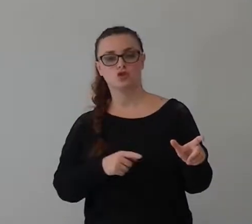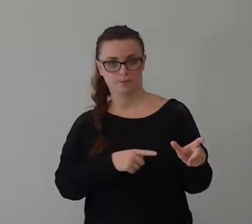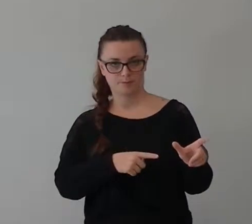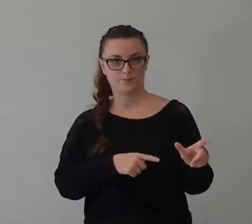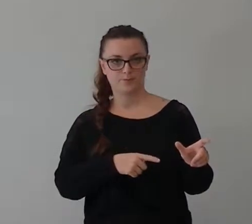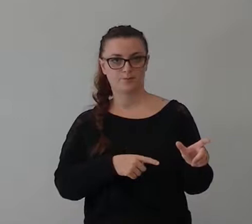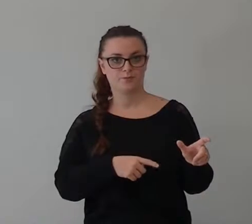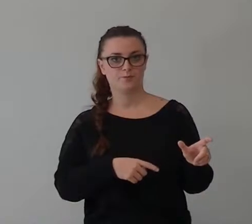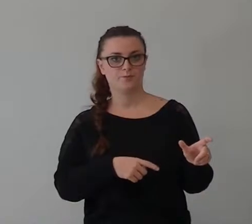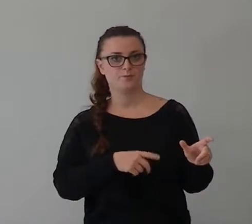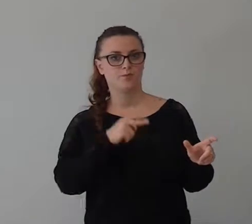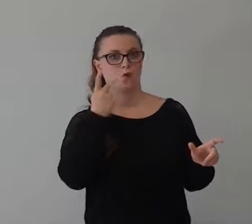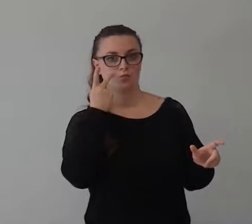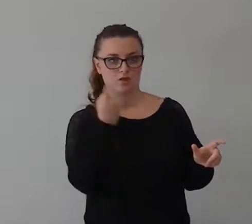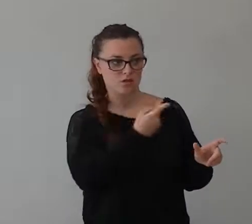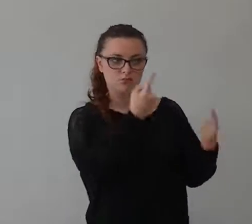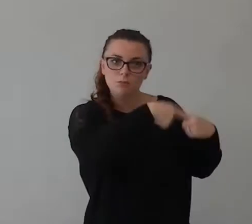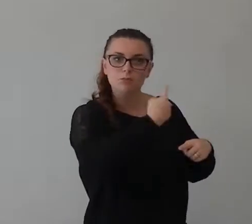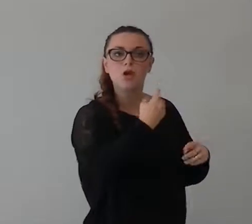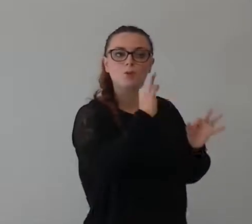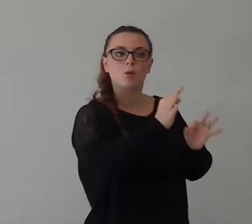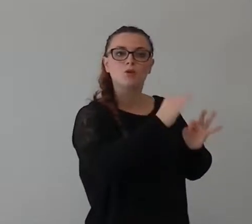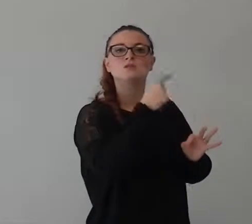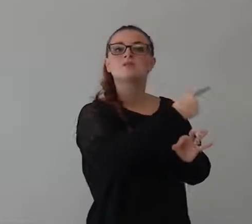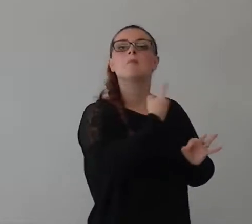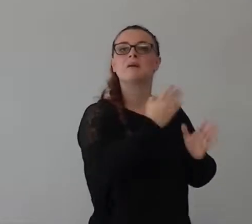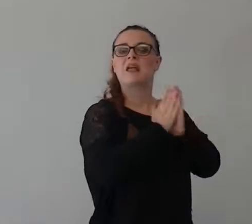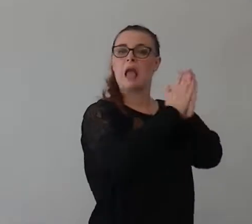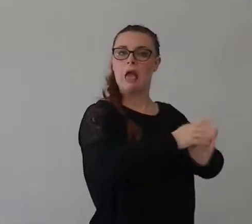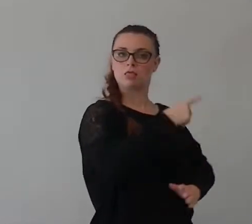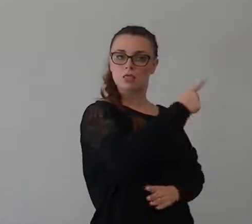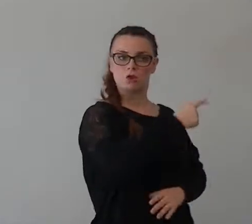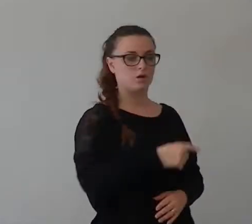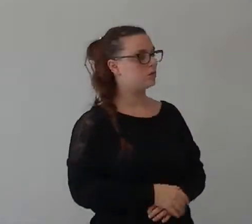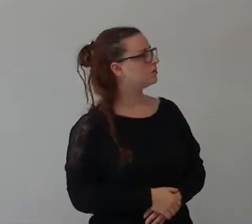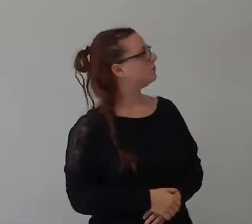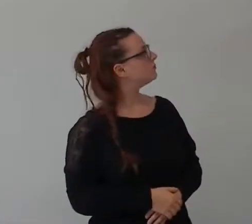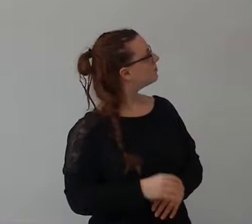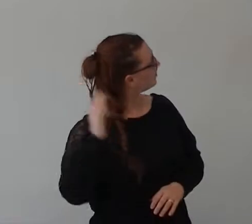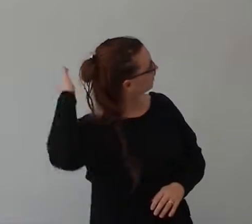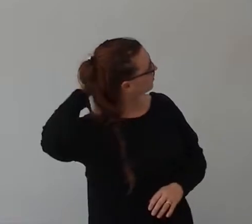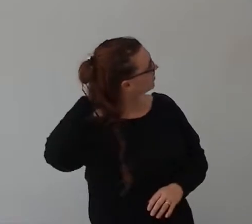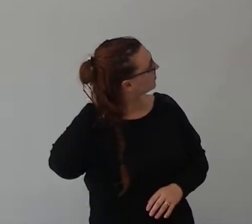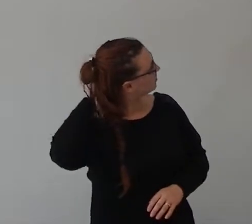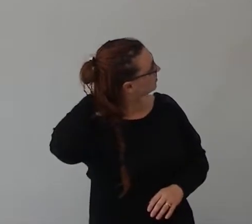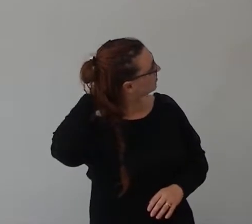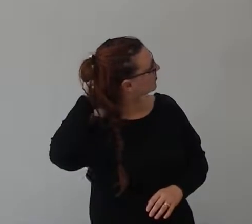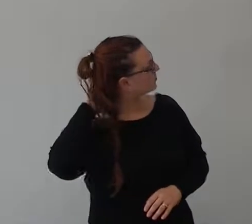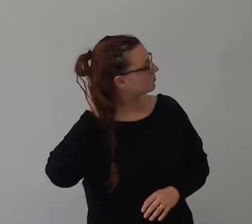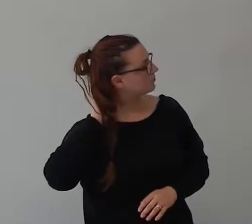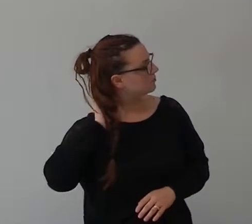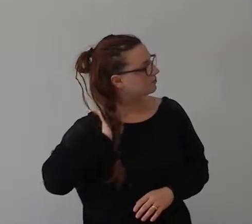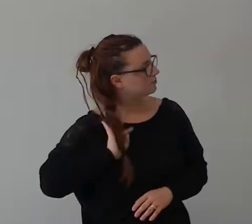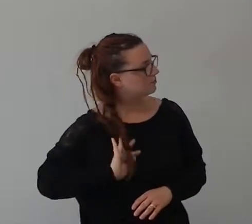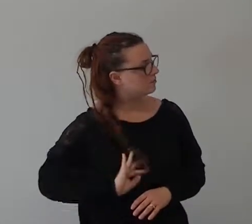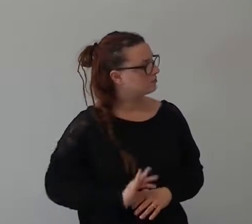Il Signore ti sta pregando, comincia con il, quando si comincia con il Signore la preghiera. Il Signore ti dia il contraccambio di quel che hai